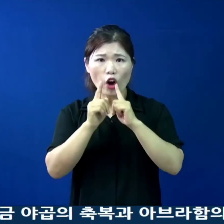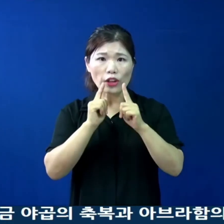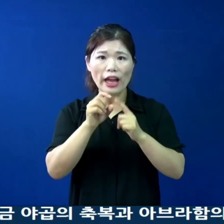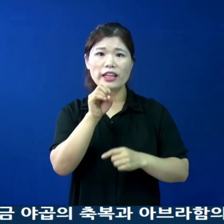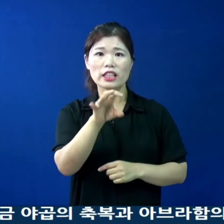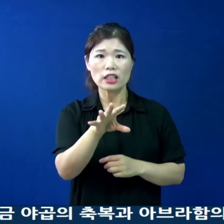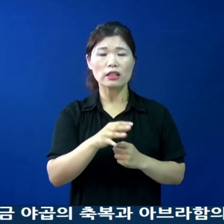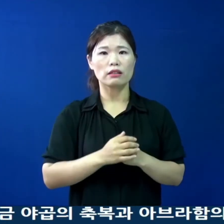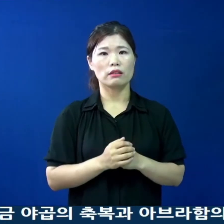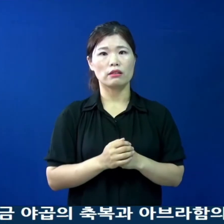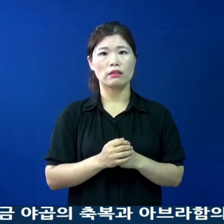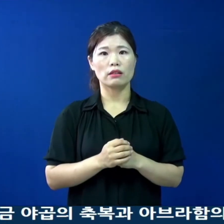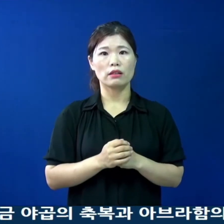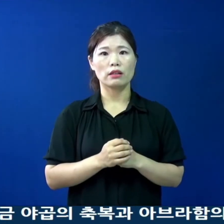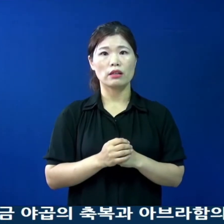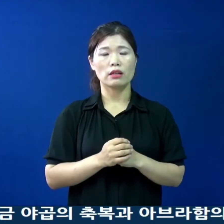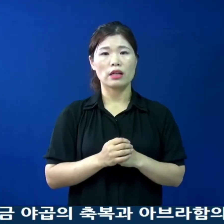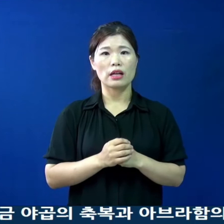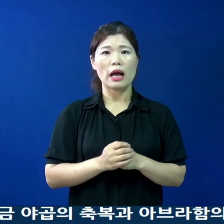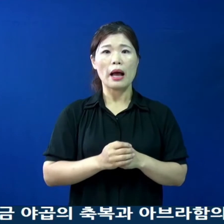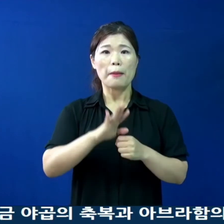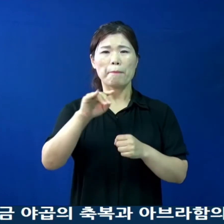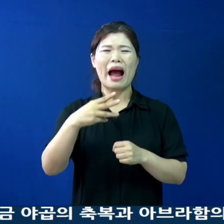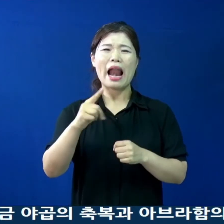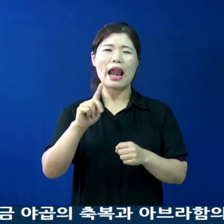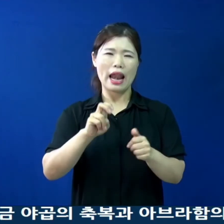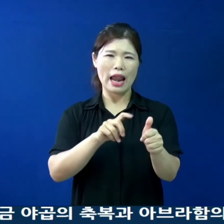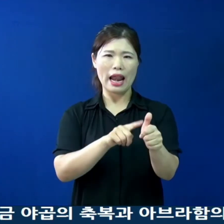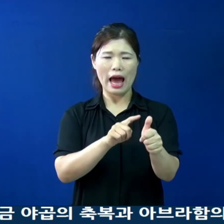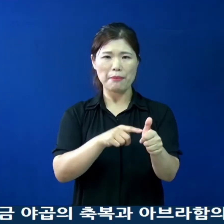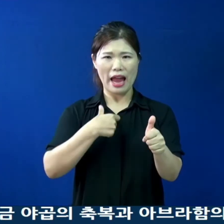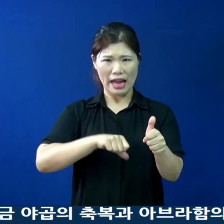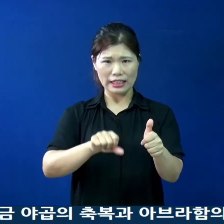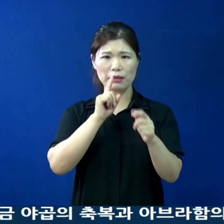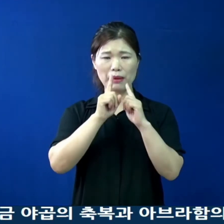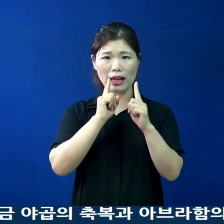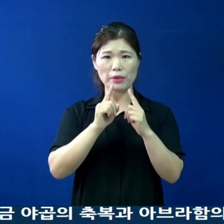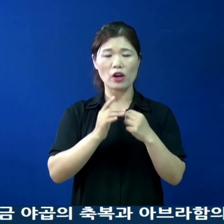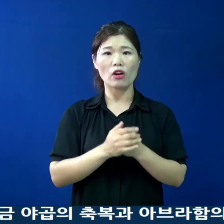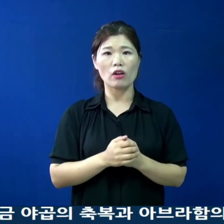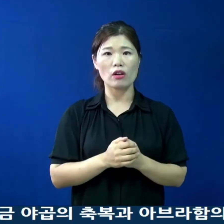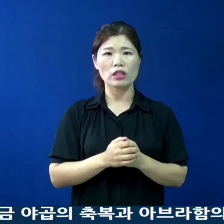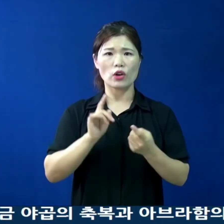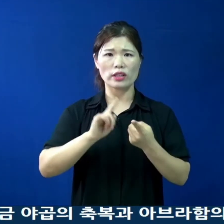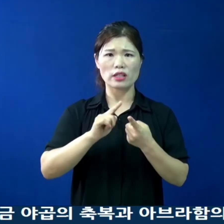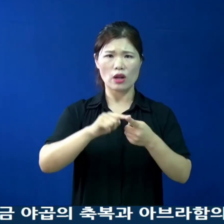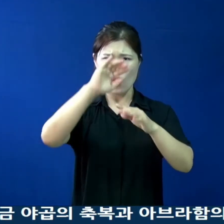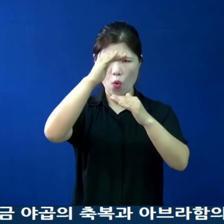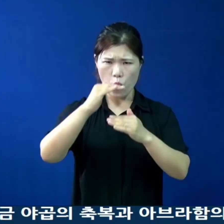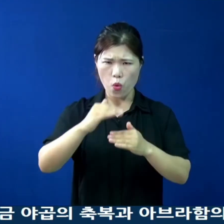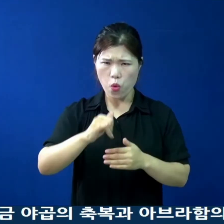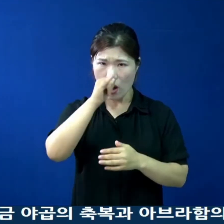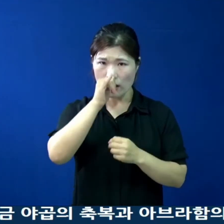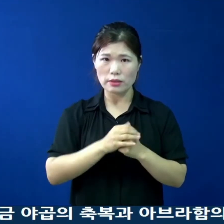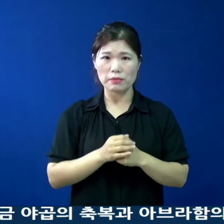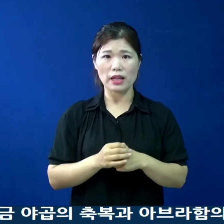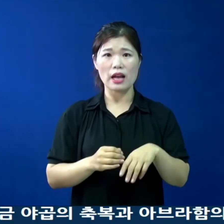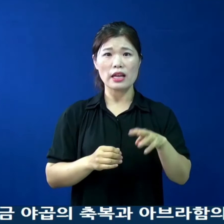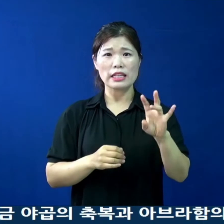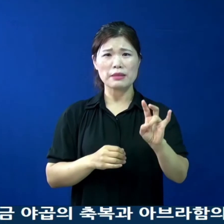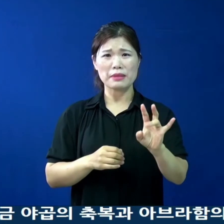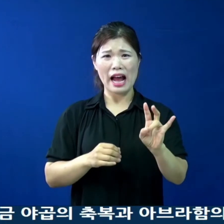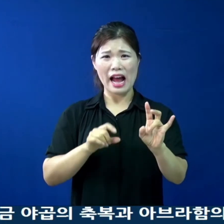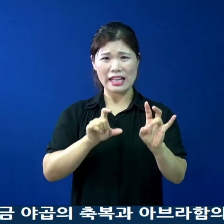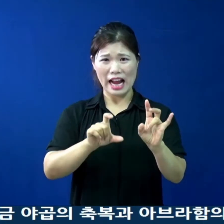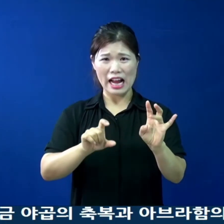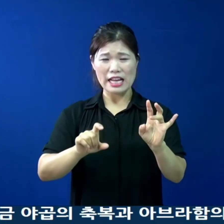이르기를 이르면서 부올의 아들 발람이 말하며 눈을 감았던 자가 말하며 이렇게 쭉 하면서 24절까지 이 예언의